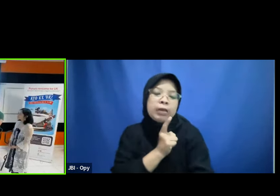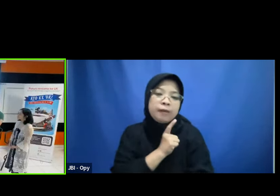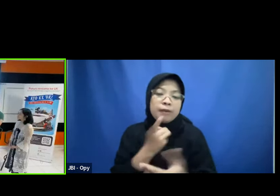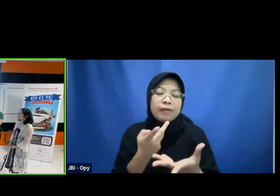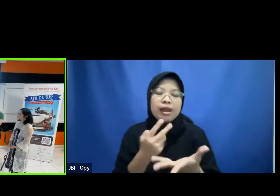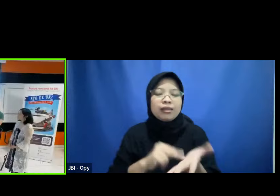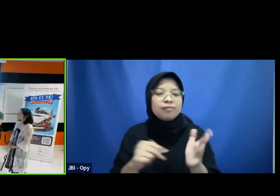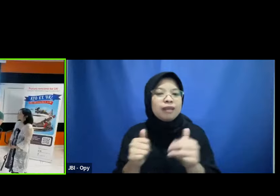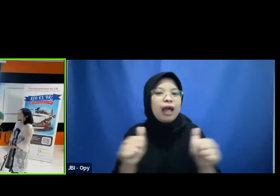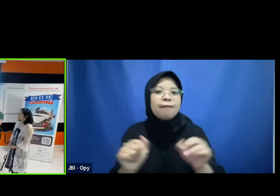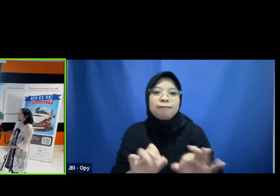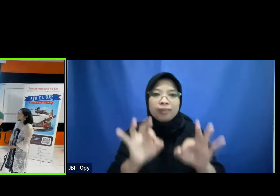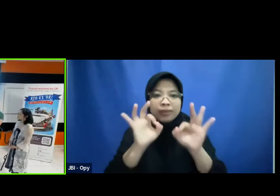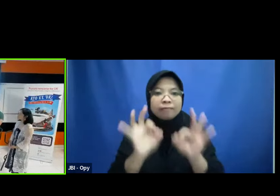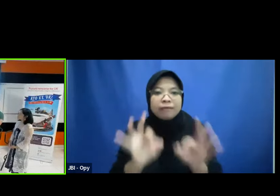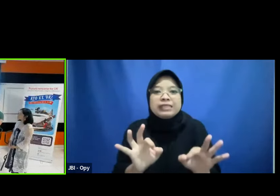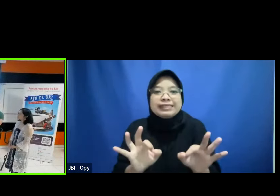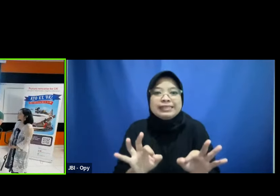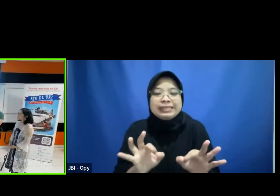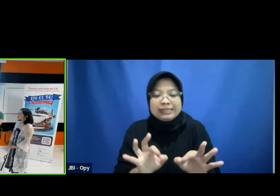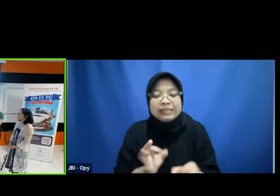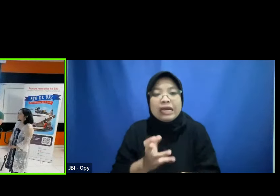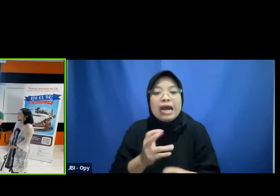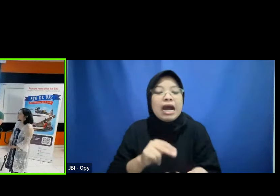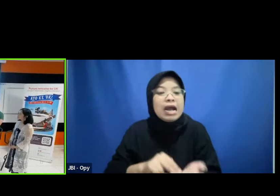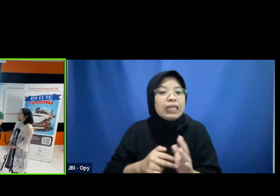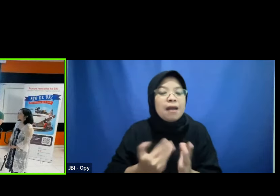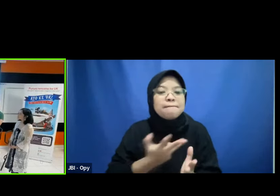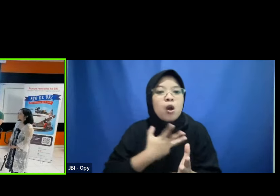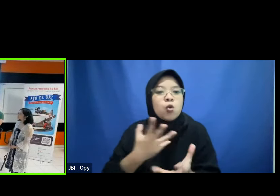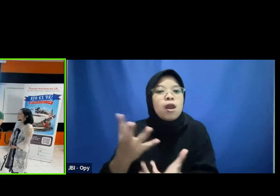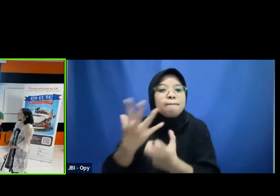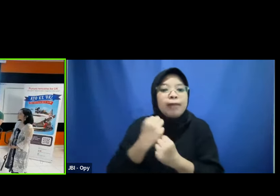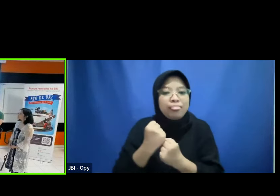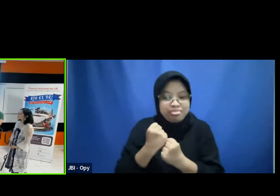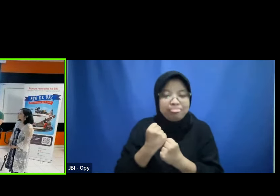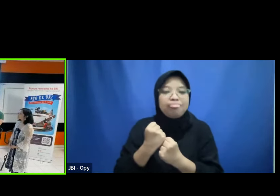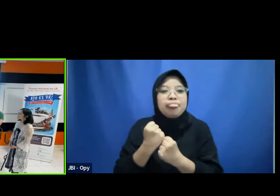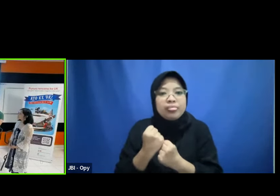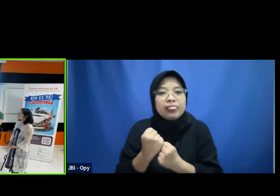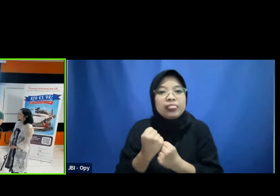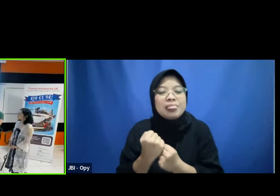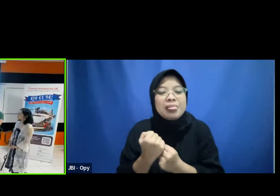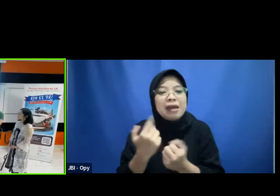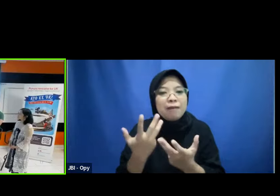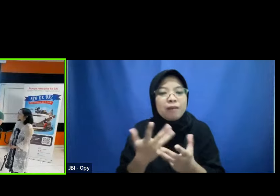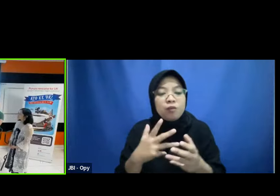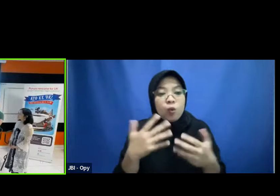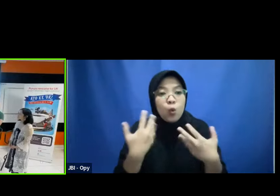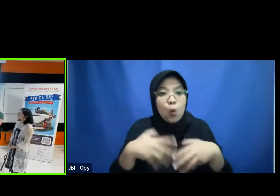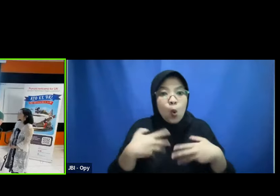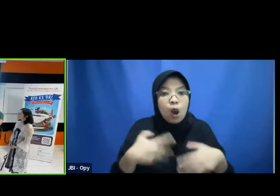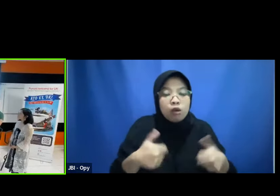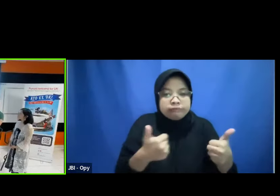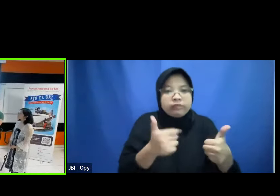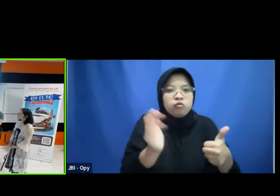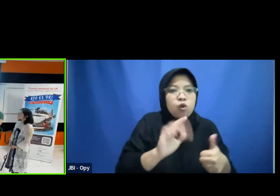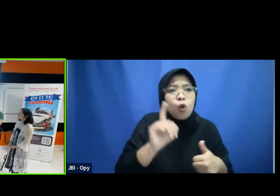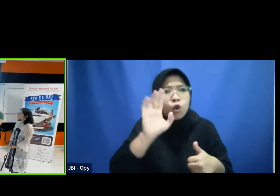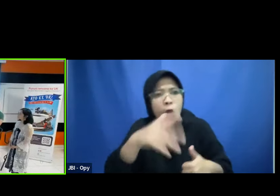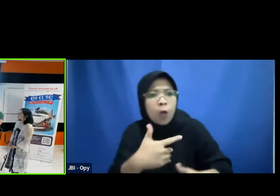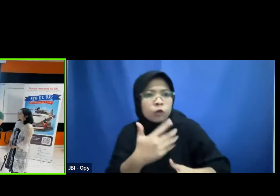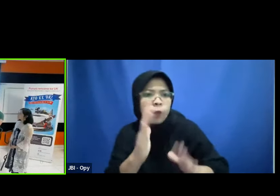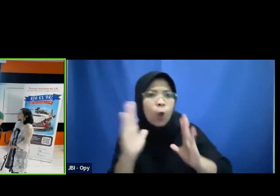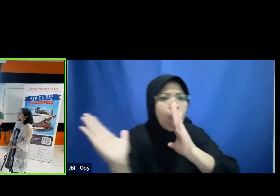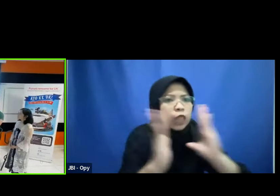pas gitu ya Sekali lagi ini kita pengin dapatkan yang otentiknya itu bukan Wah kalau gitu saya aturlah